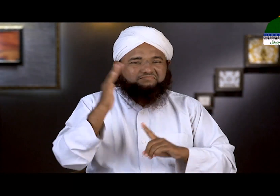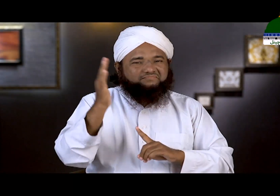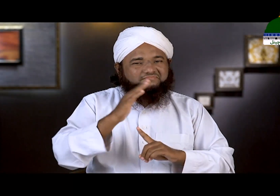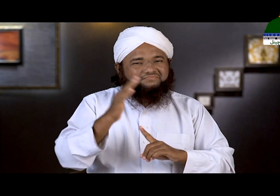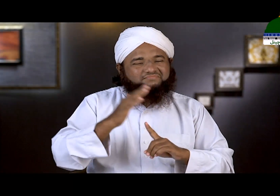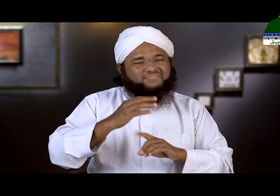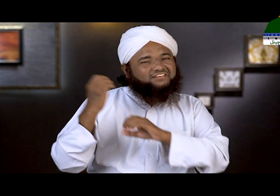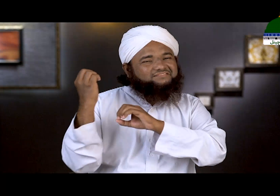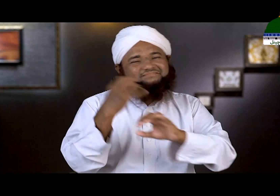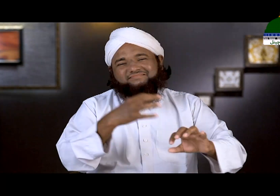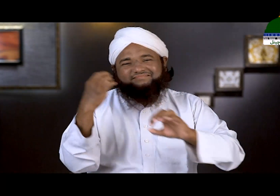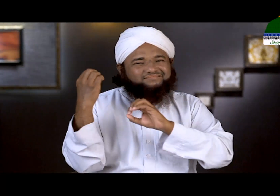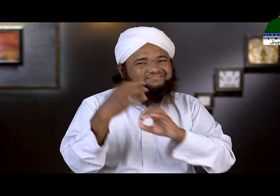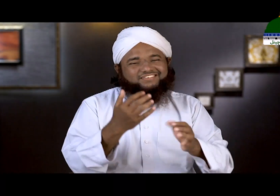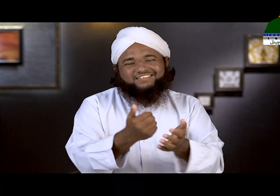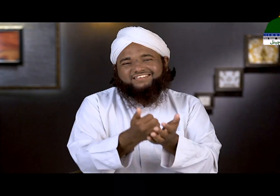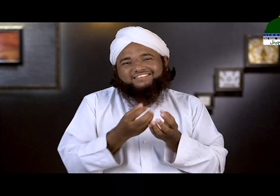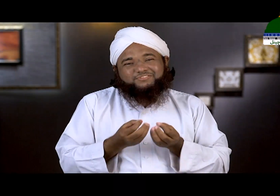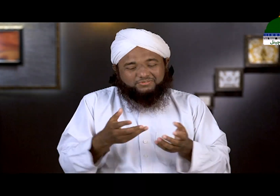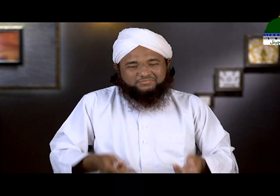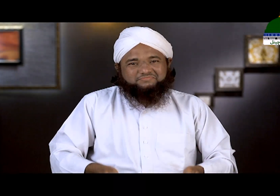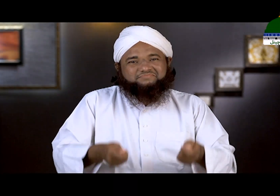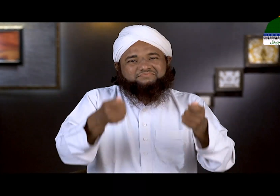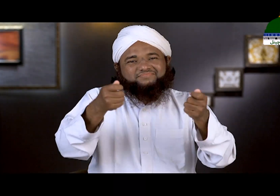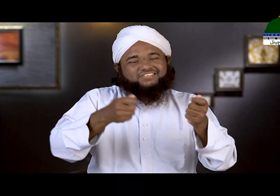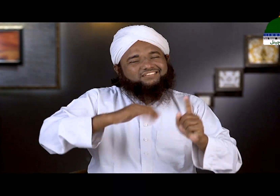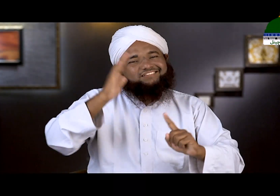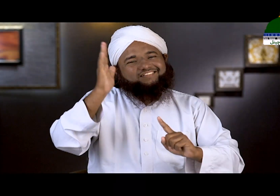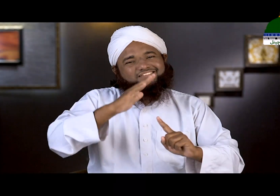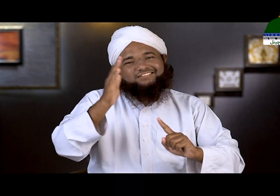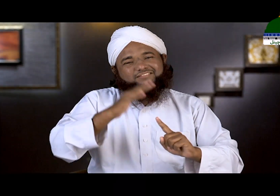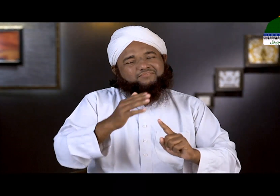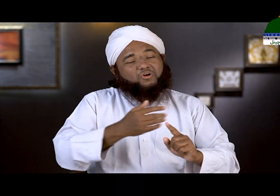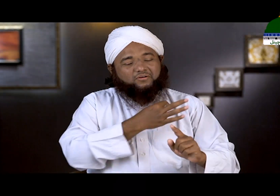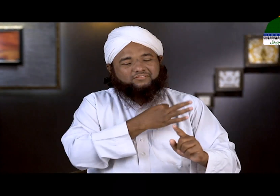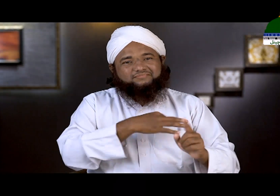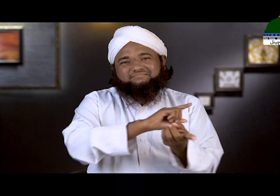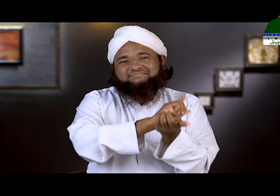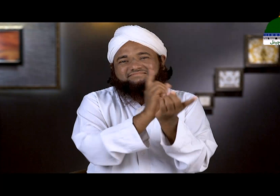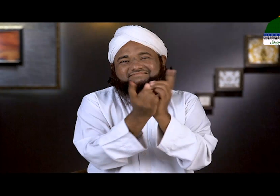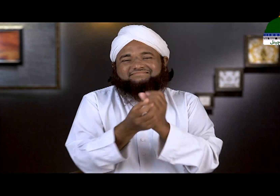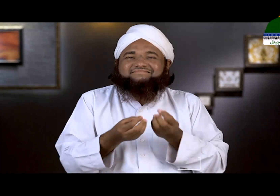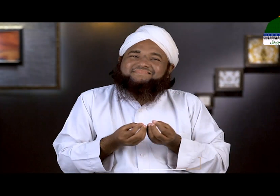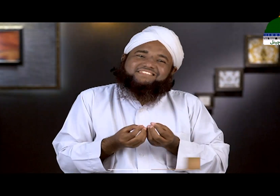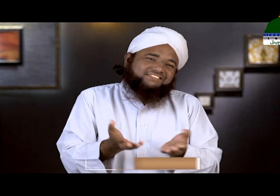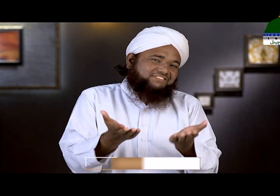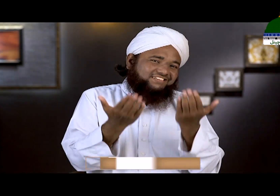نتیجتاً انشاء اللہ الکریم رمضان المبارک ہماری جھولی میں تقوی و پرہیزگاری کی سوغات ڈال ہی دے